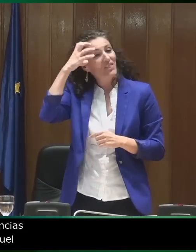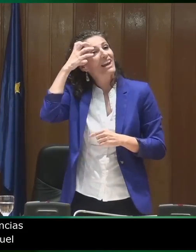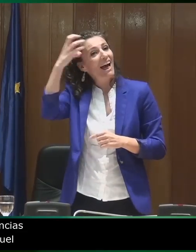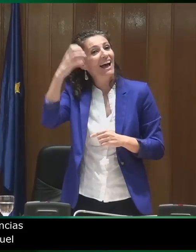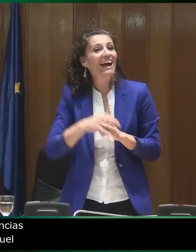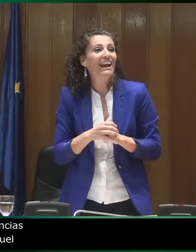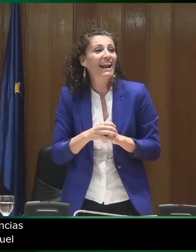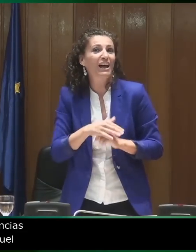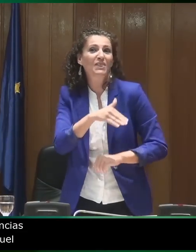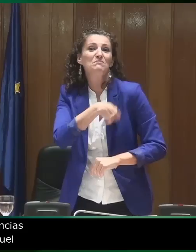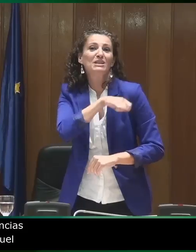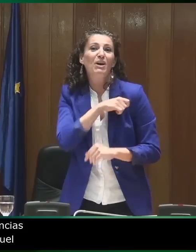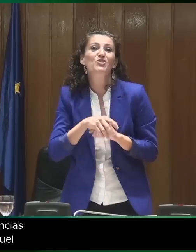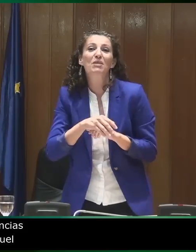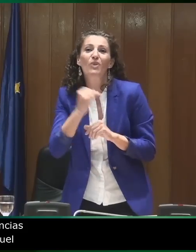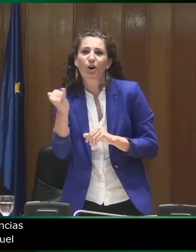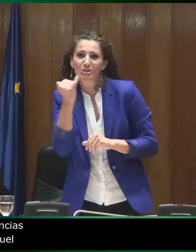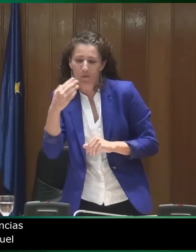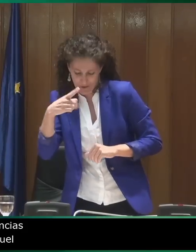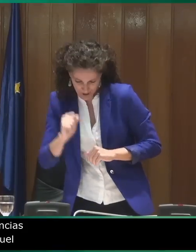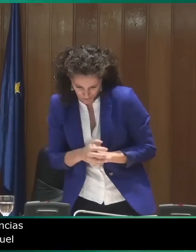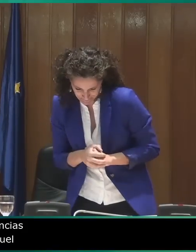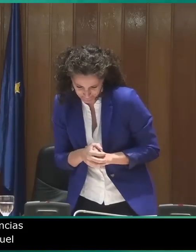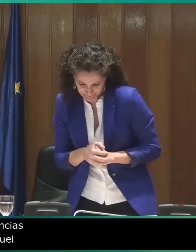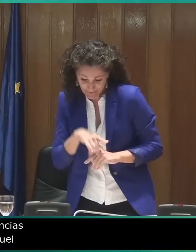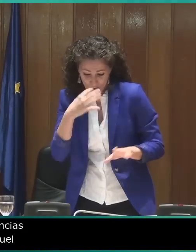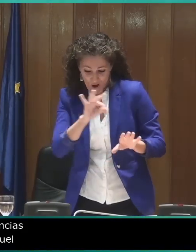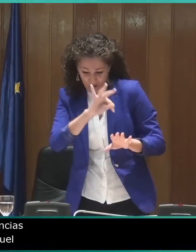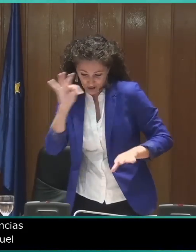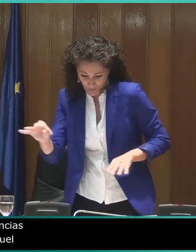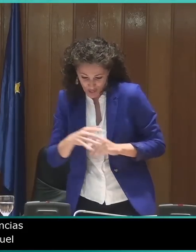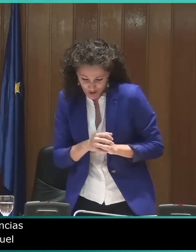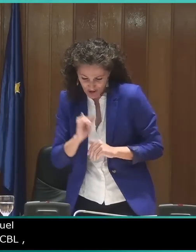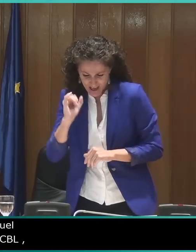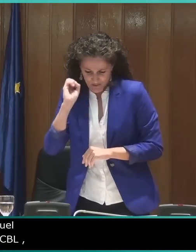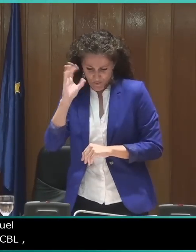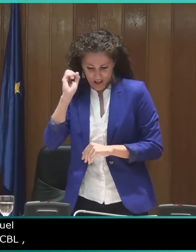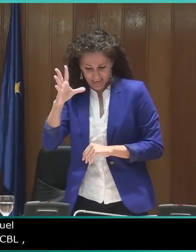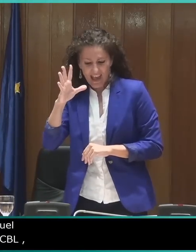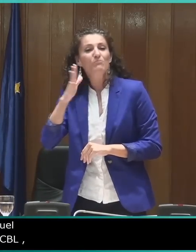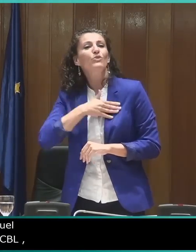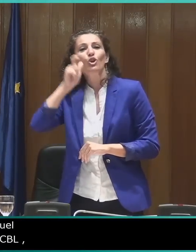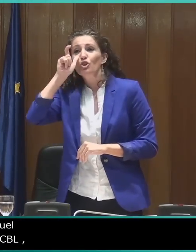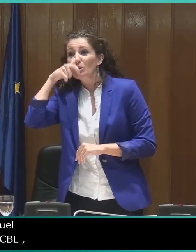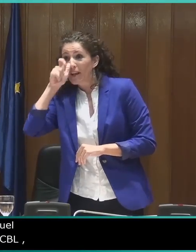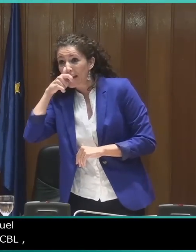presentado por el director del Real Academia Española,